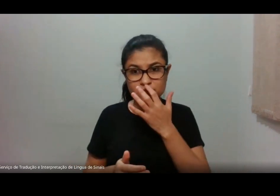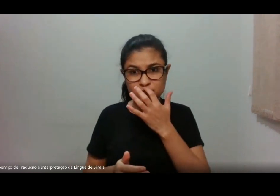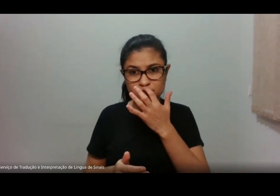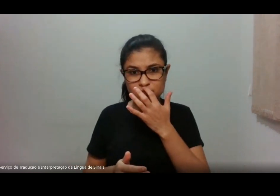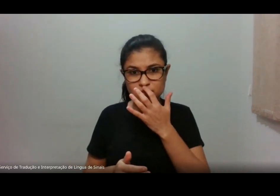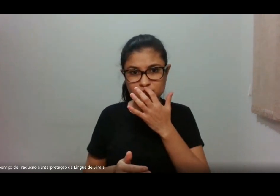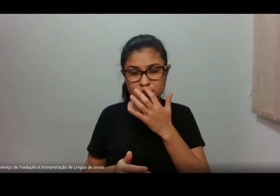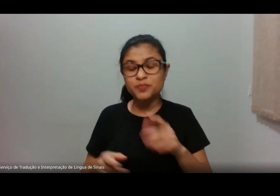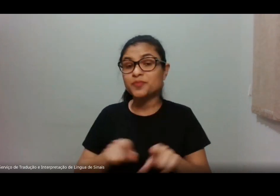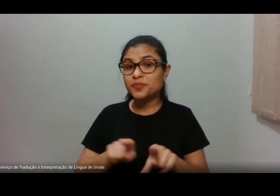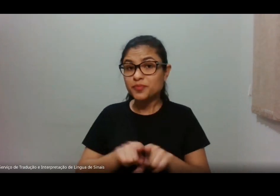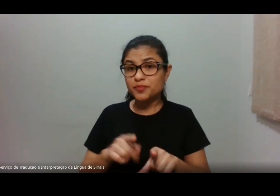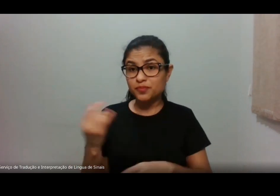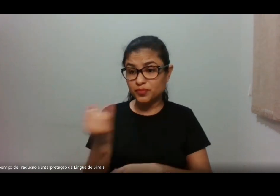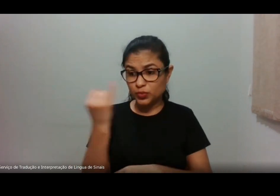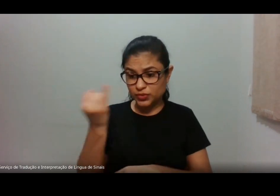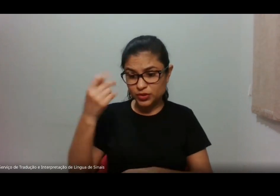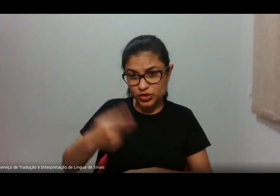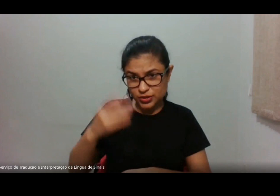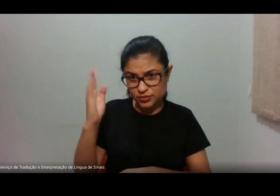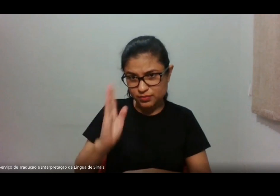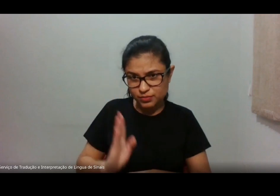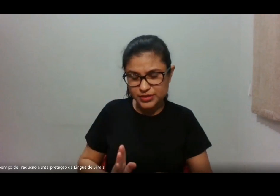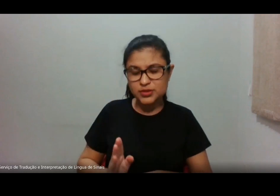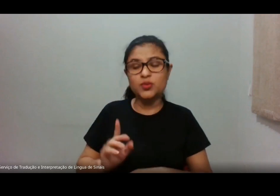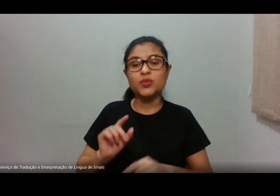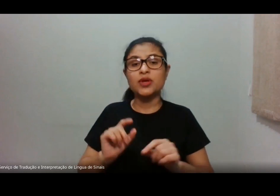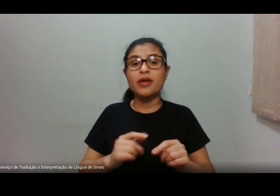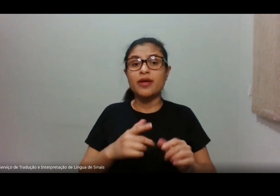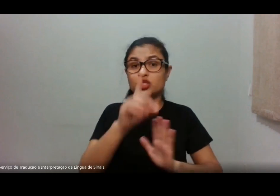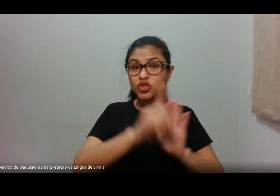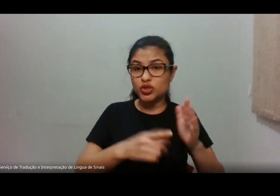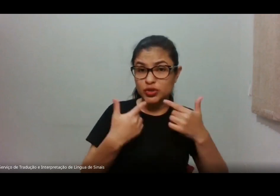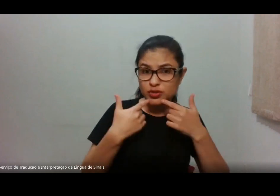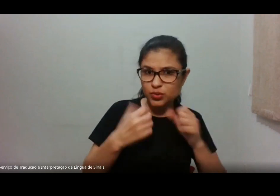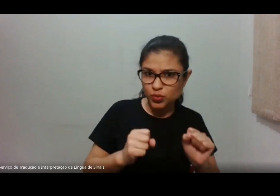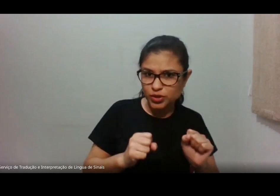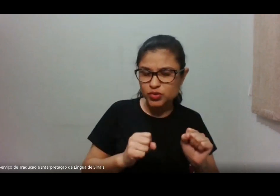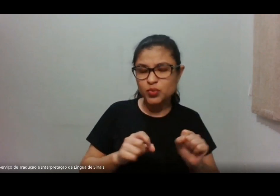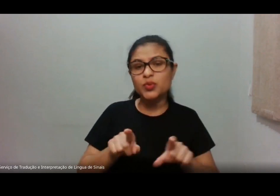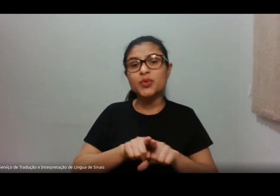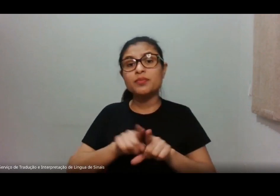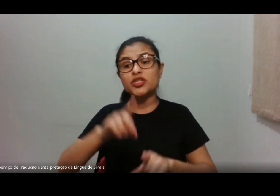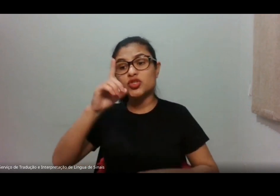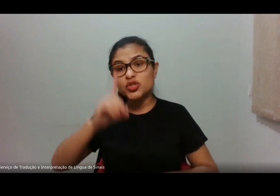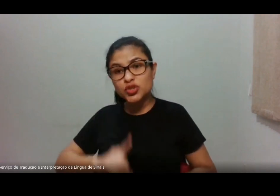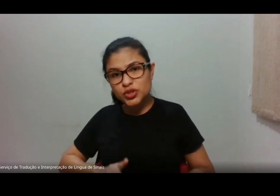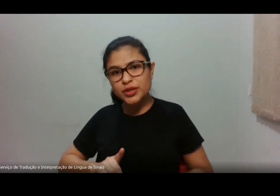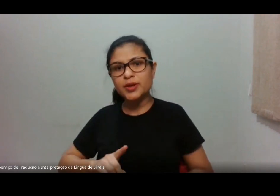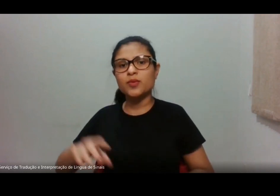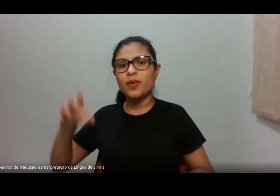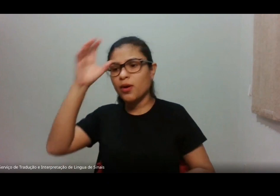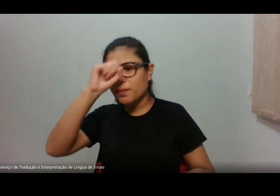muito relevante no contexto nacional no Brasil, que é a relação entre os direitos linguísticos e o direito